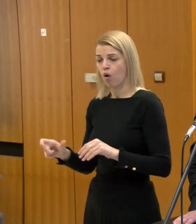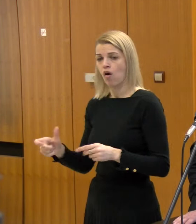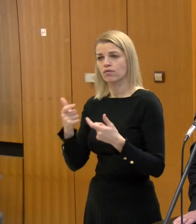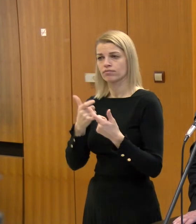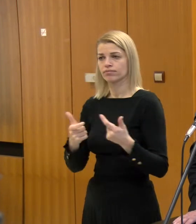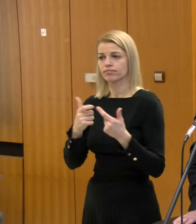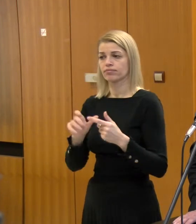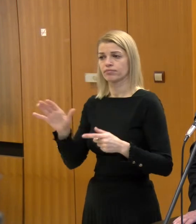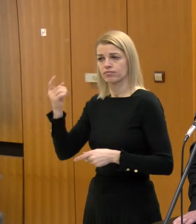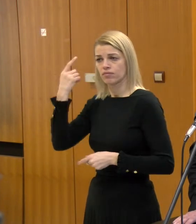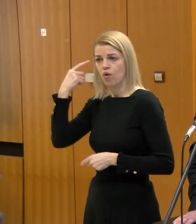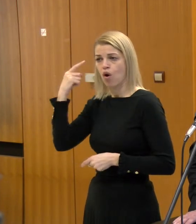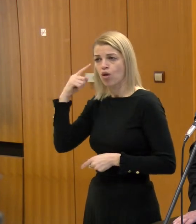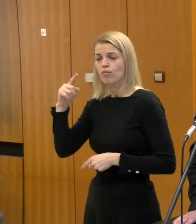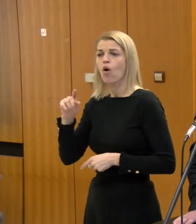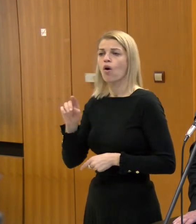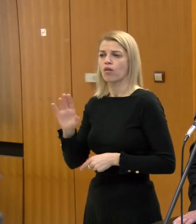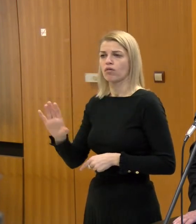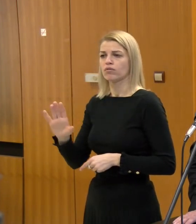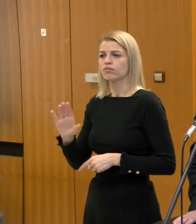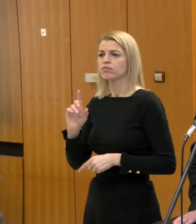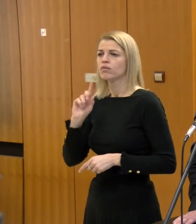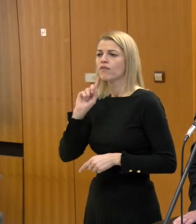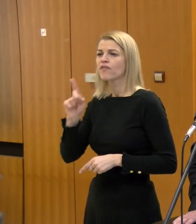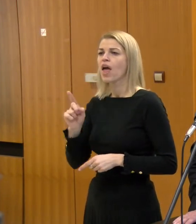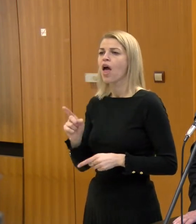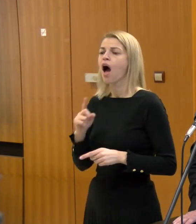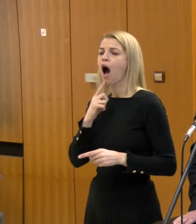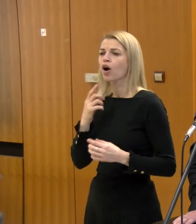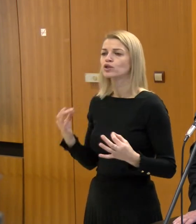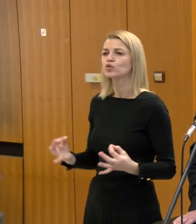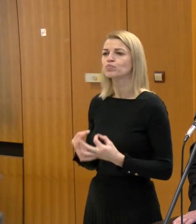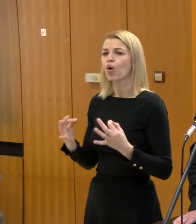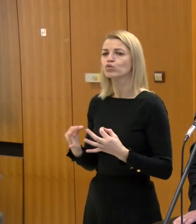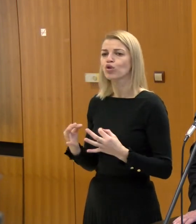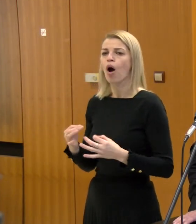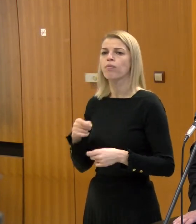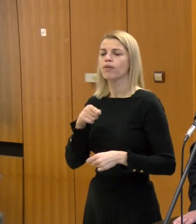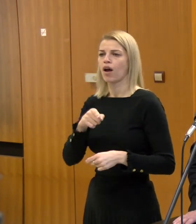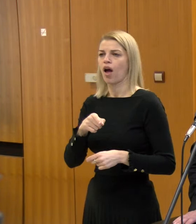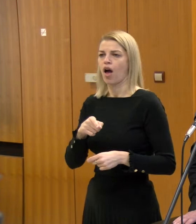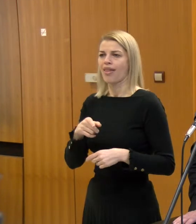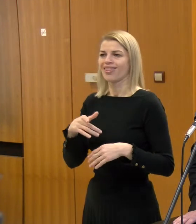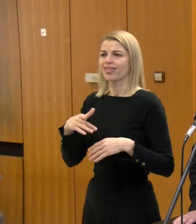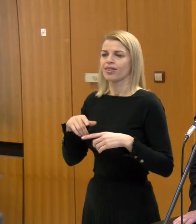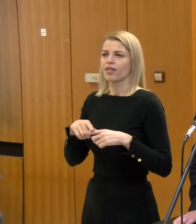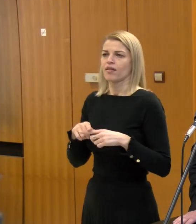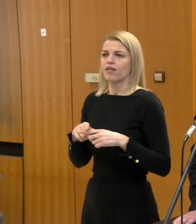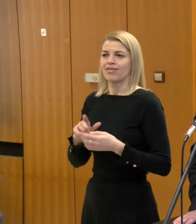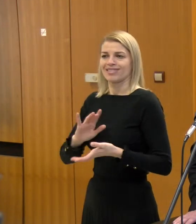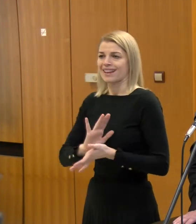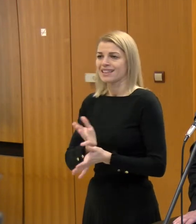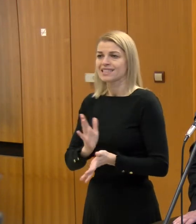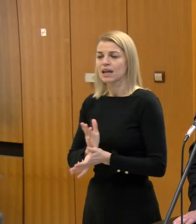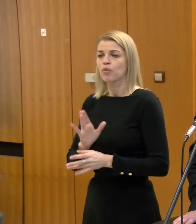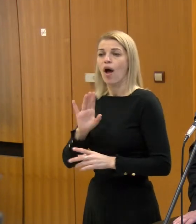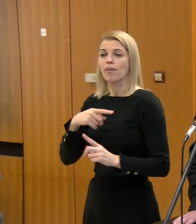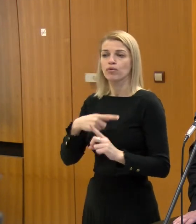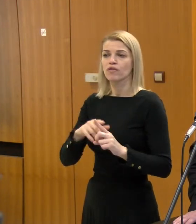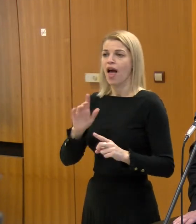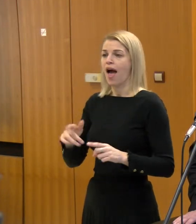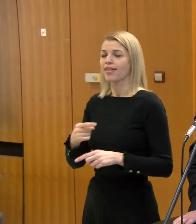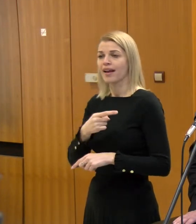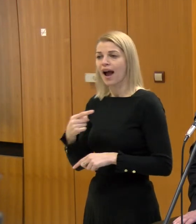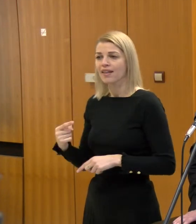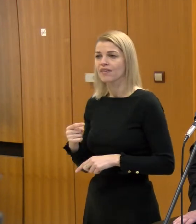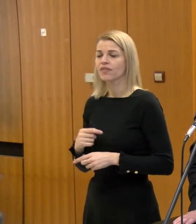to kvalifikovaný a disponovaný spôsobom, ktorý nikoho nezraní a nikoho nediskriminuje. Ani pozitívne, ani negatívne.